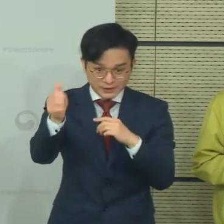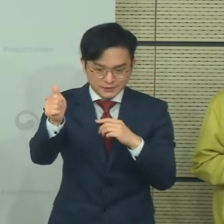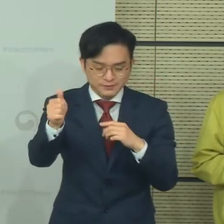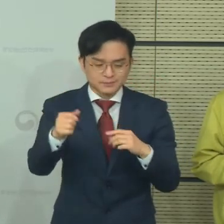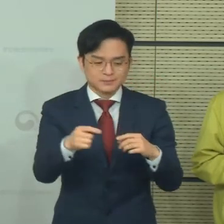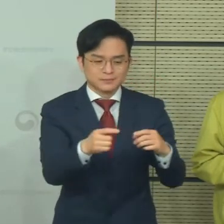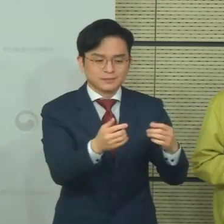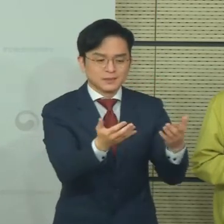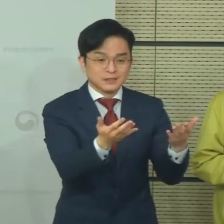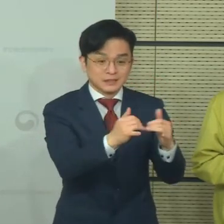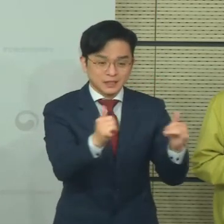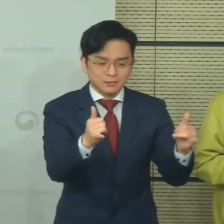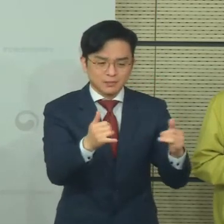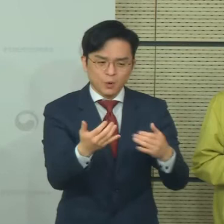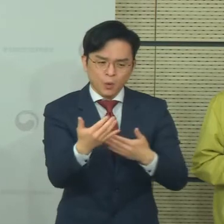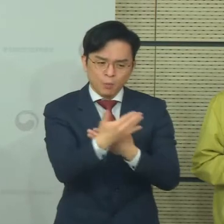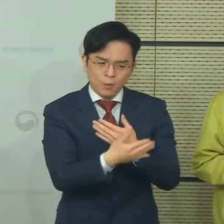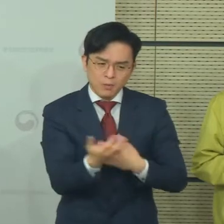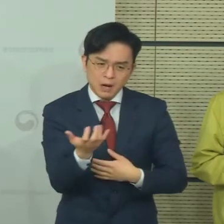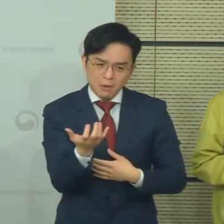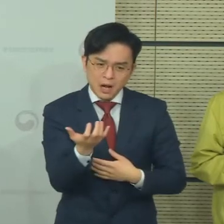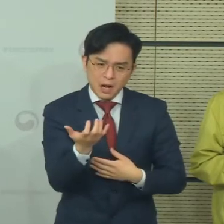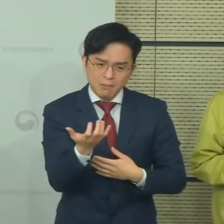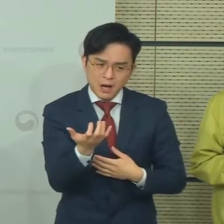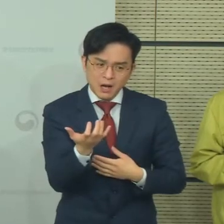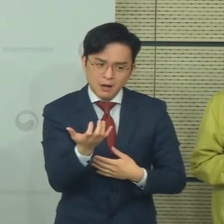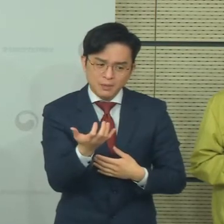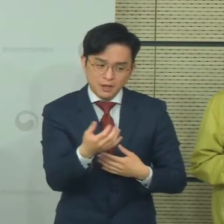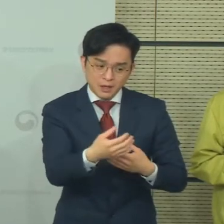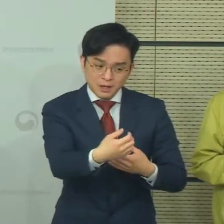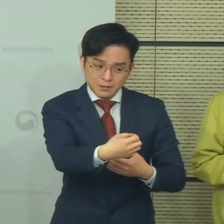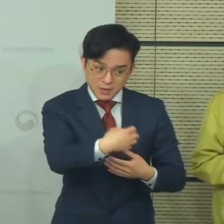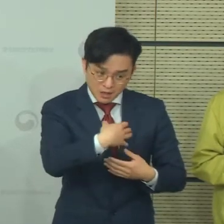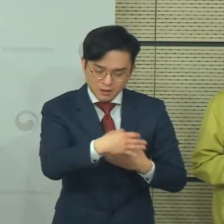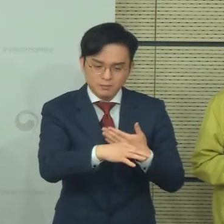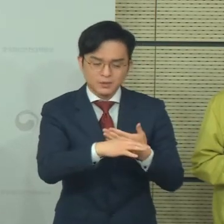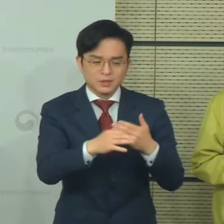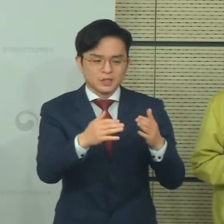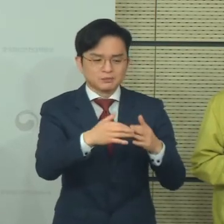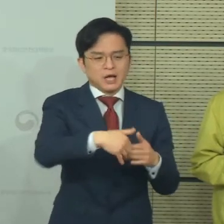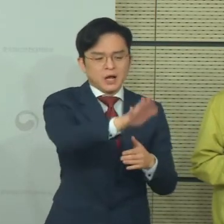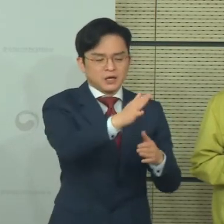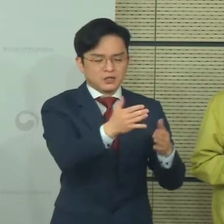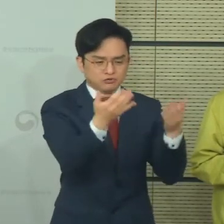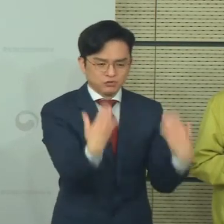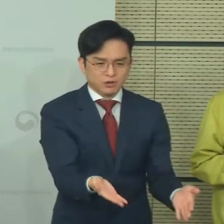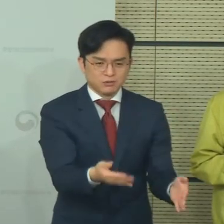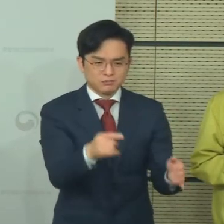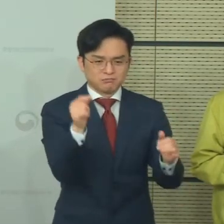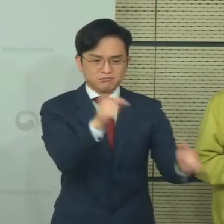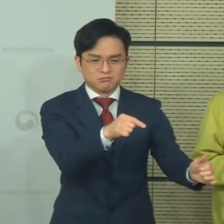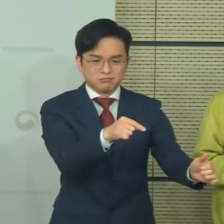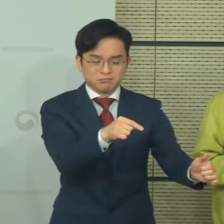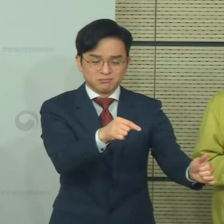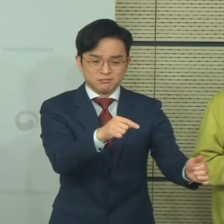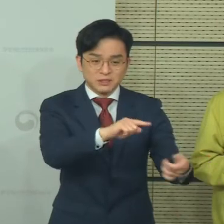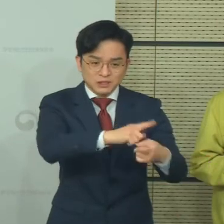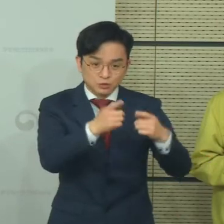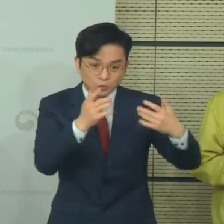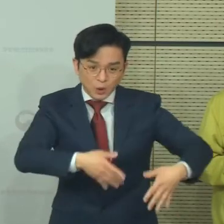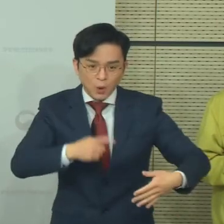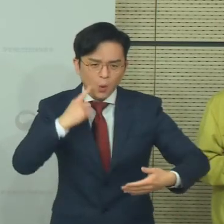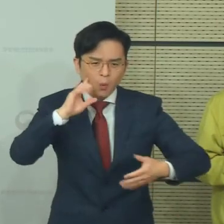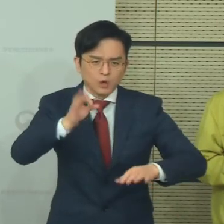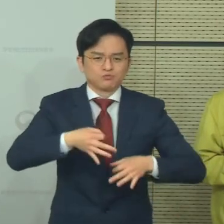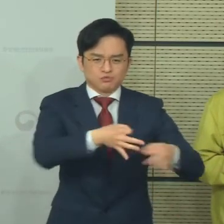비용이 드는 부분들이 있기 때문에 여기에 대한 지원 방안 없이 이런 것들을 강제하기가 되게 쉽지 않아집니다. 그래서 뭐 식당의 경우에도